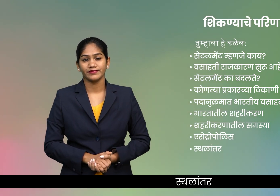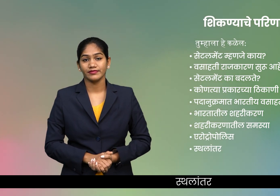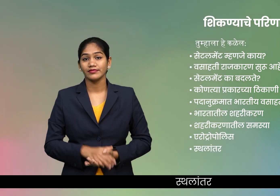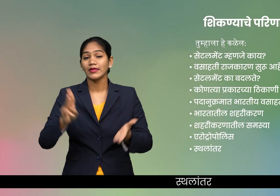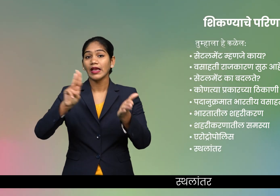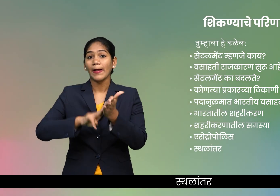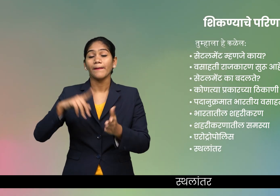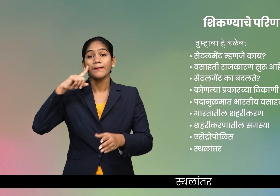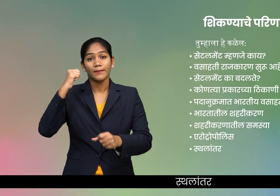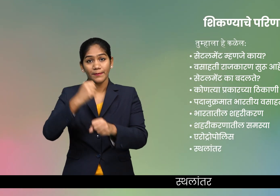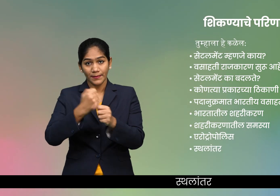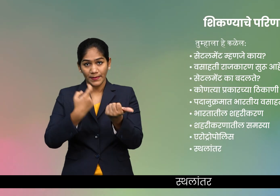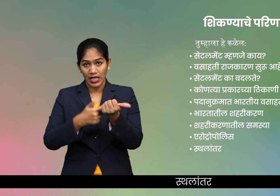स्थलांतर.